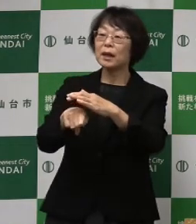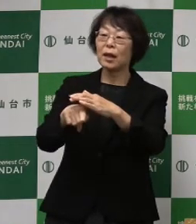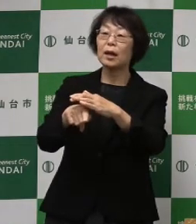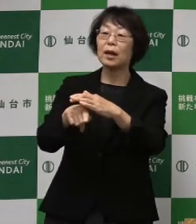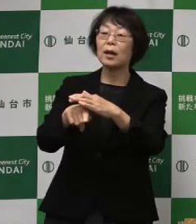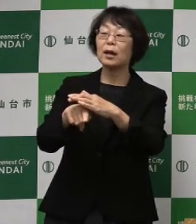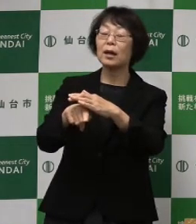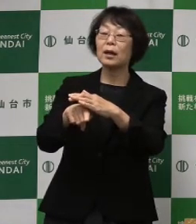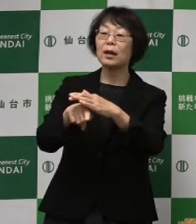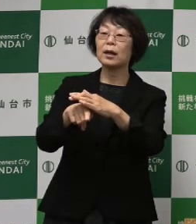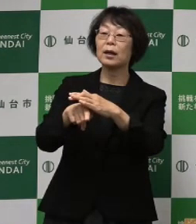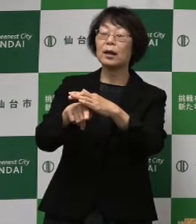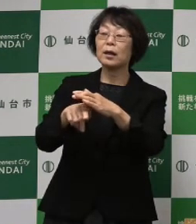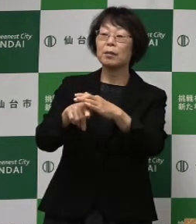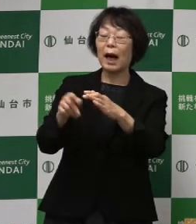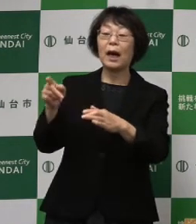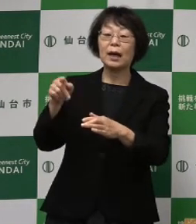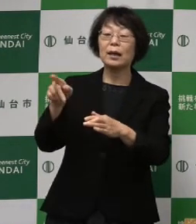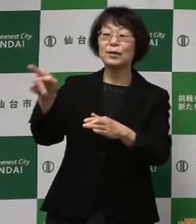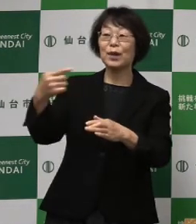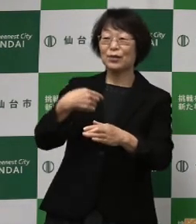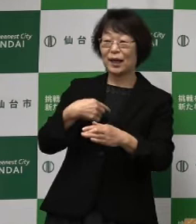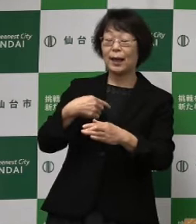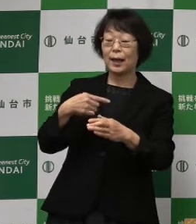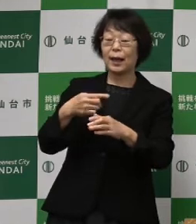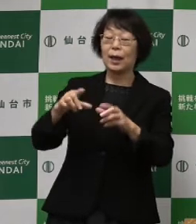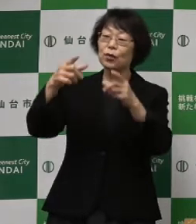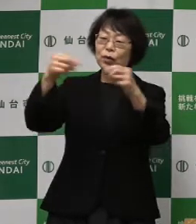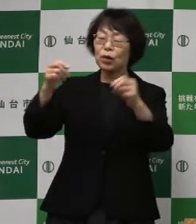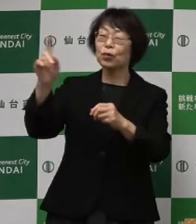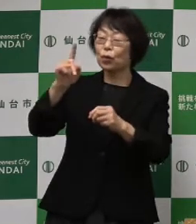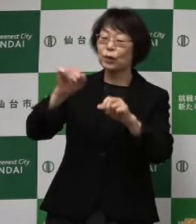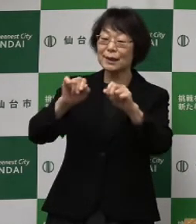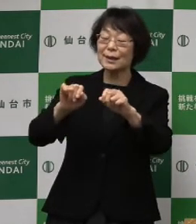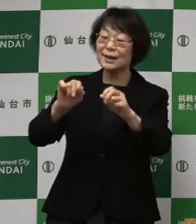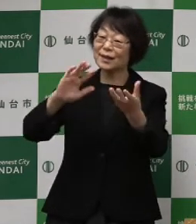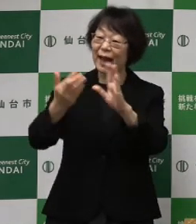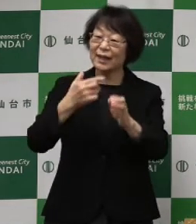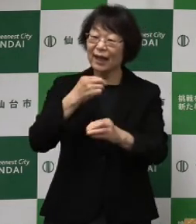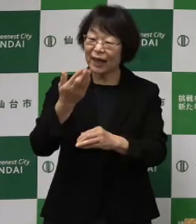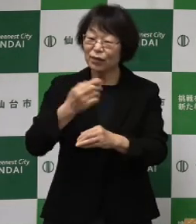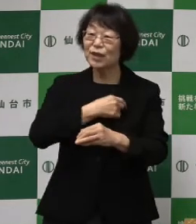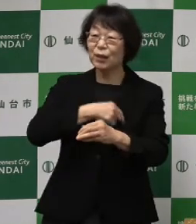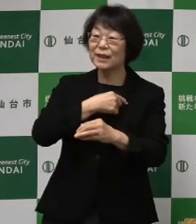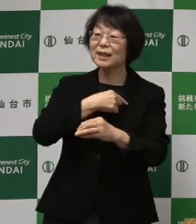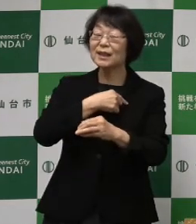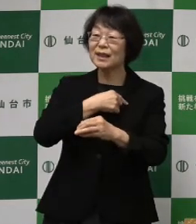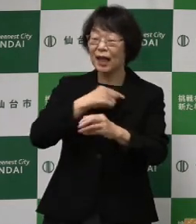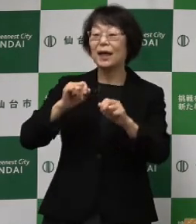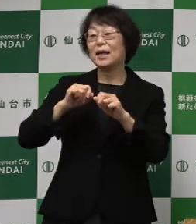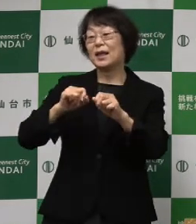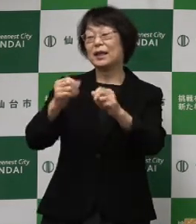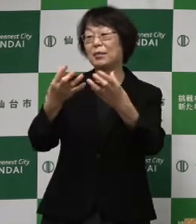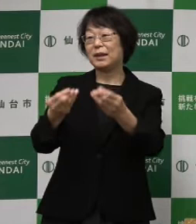ね、それぞれ共に国をどういうふうにしたいかという気持ちで戦ってきたんだというふう